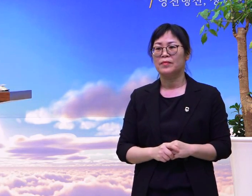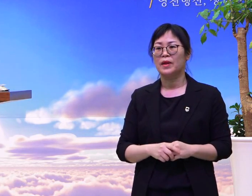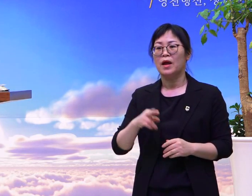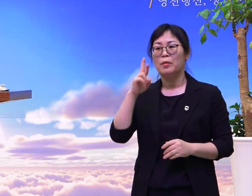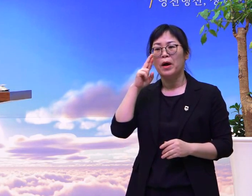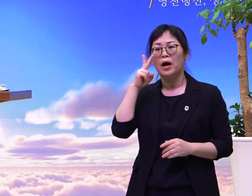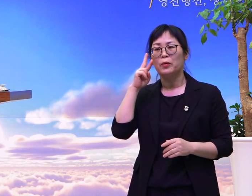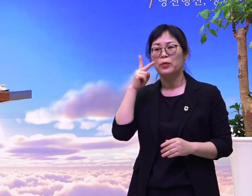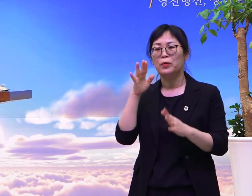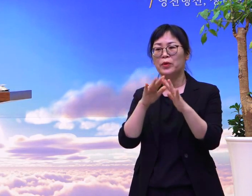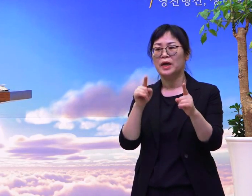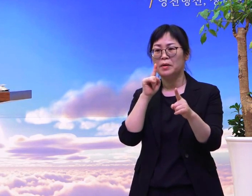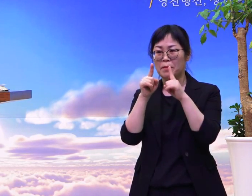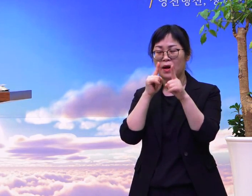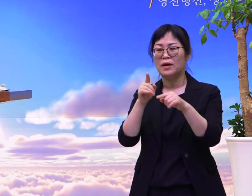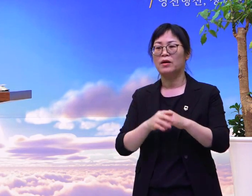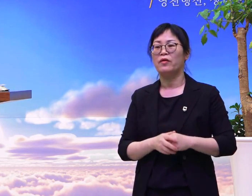바울의 이 말,